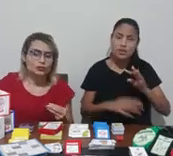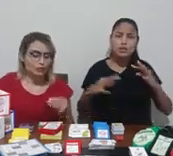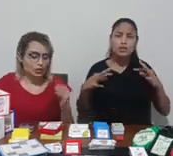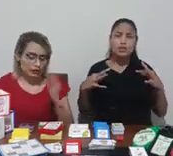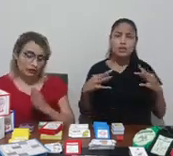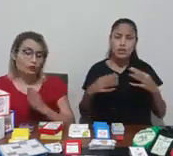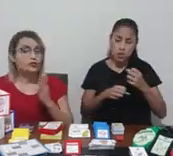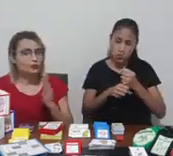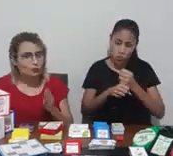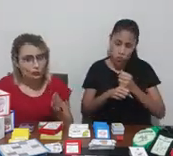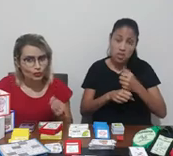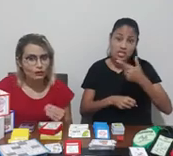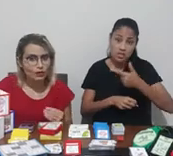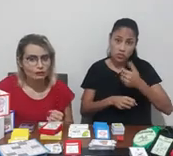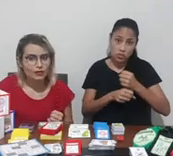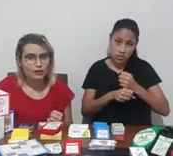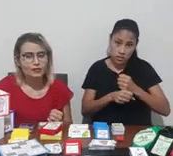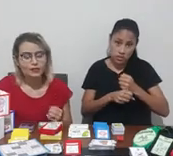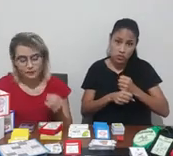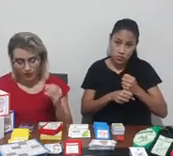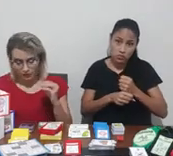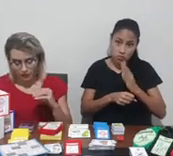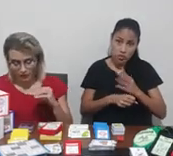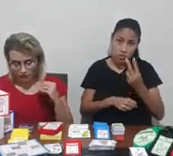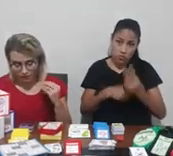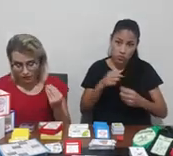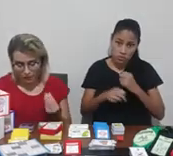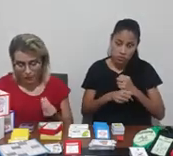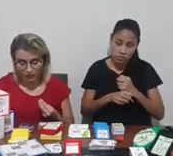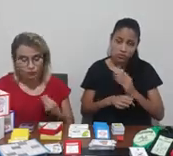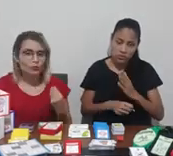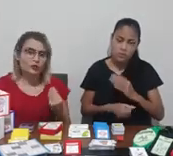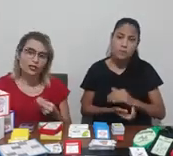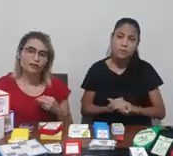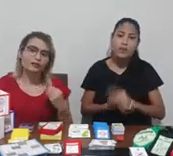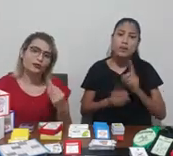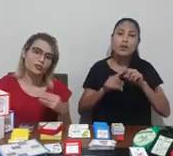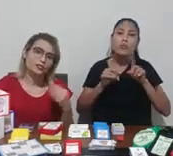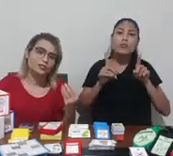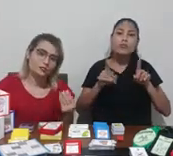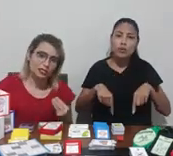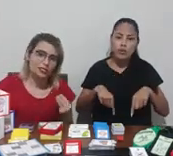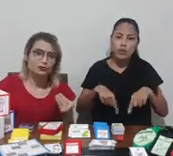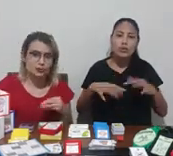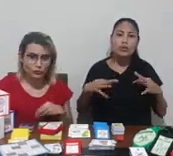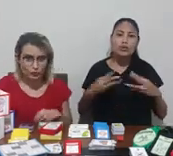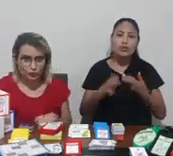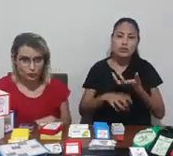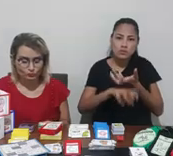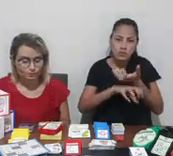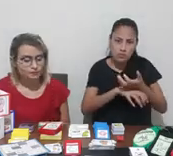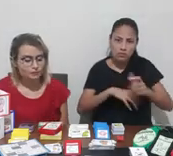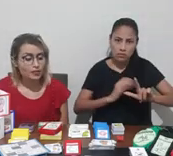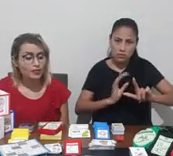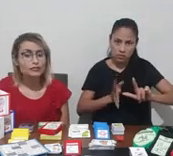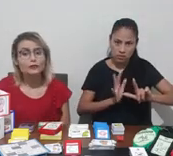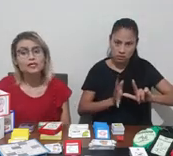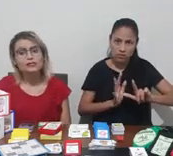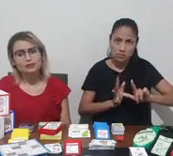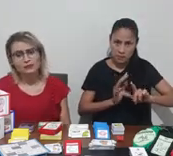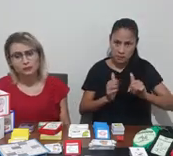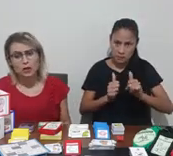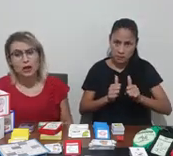os anos. É o segundo ano que acontece, né? E faz parte de um projeto de todas as disciplinas do nosso curso.